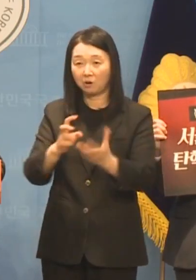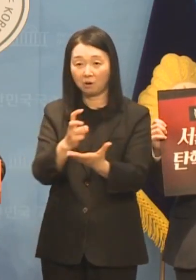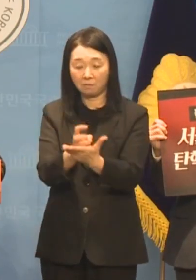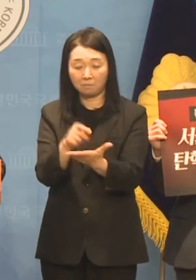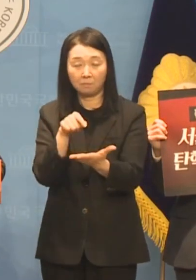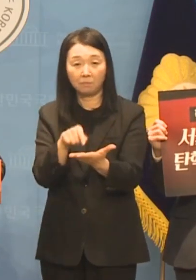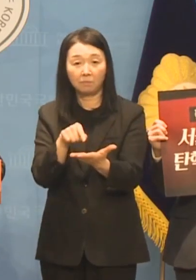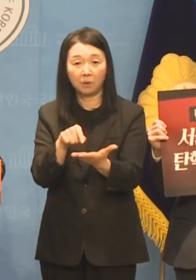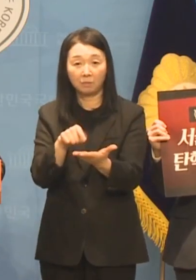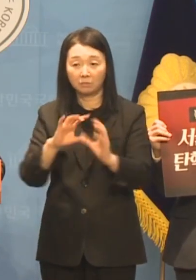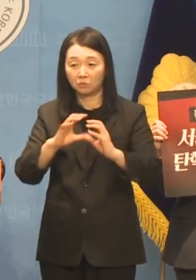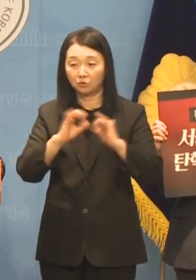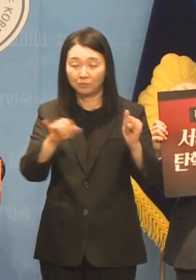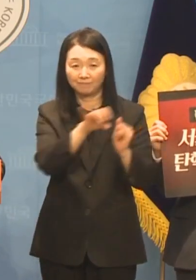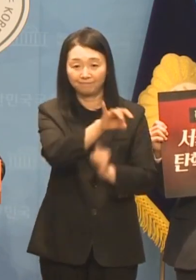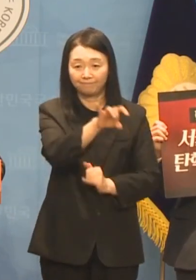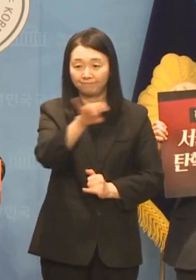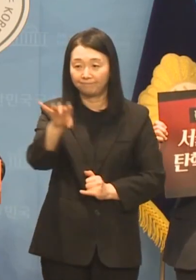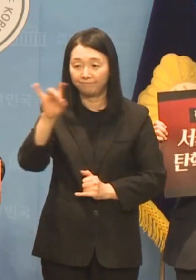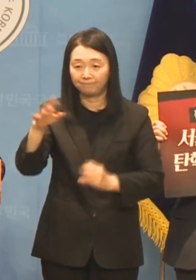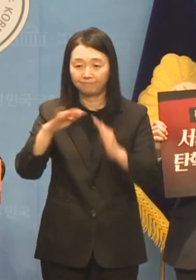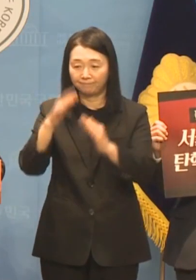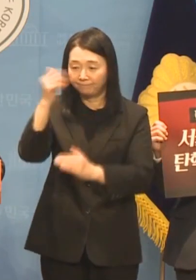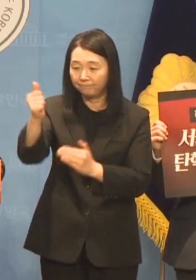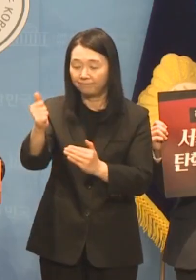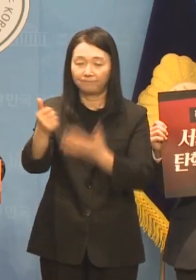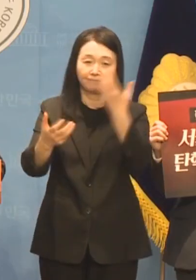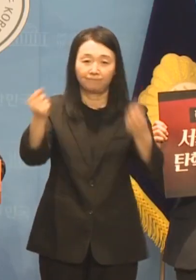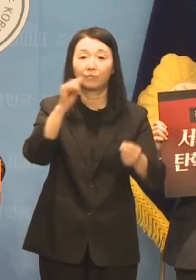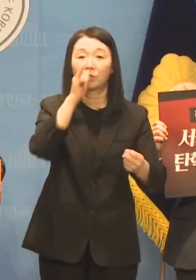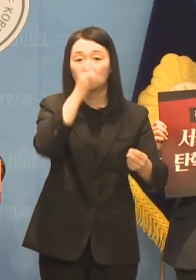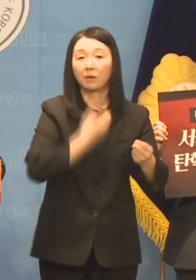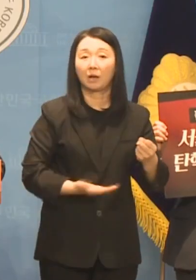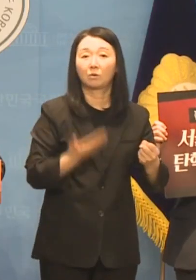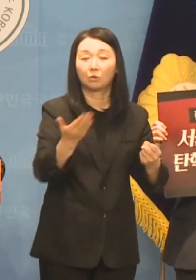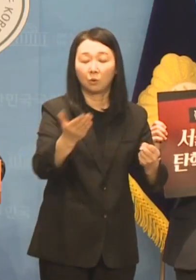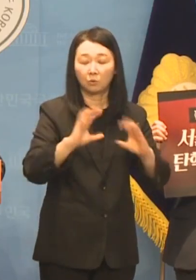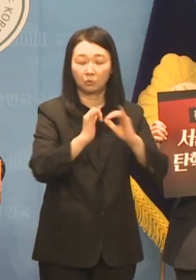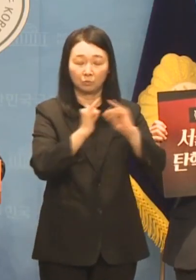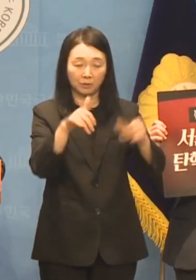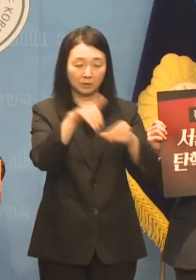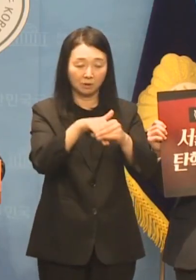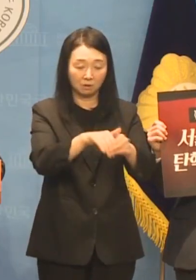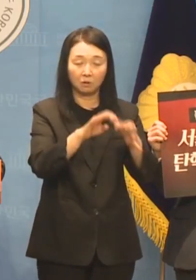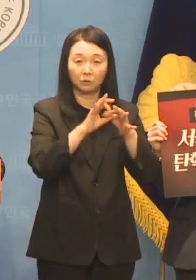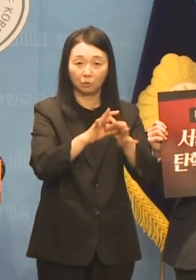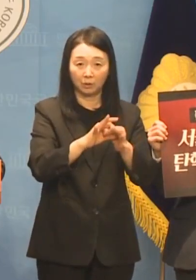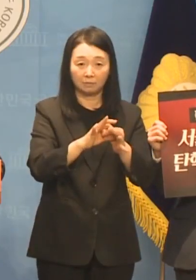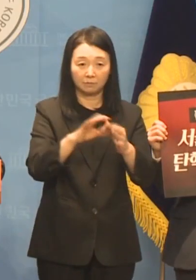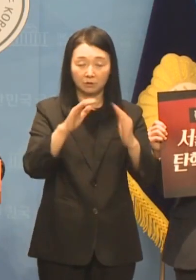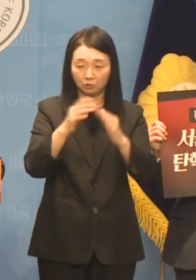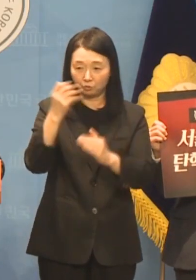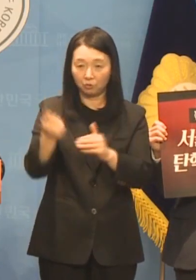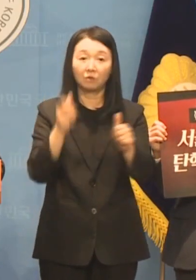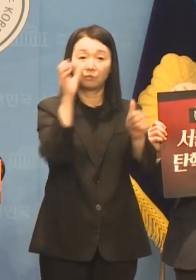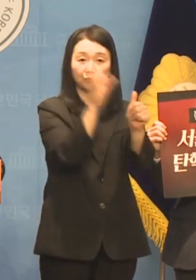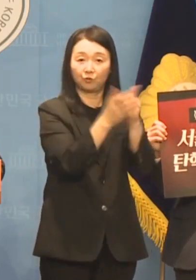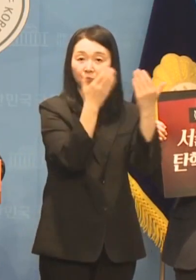헌법에서 국민 개개인에게 주권이 있음을 명시하고 또 국민은 선거를 통해 그 주권을